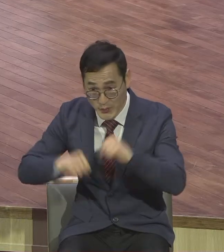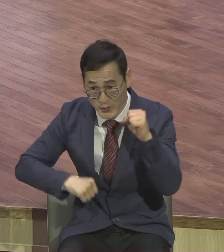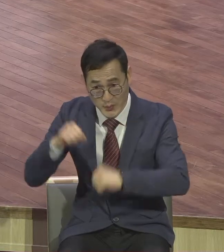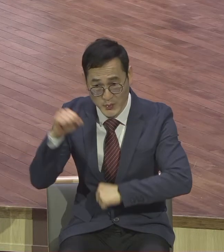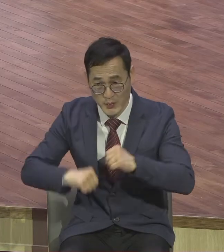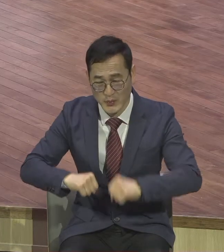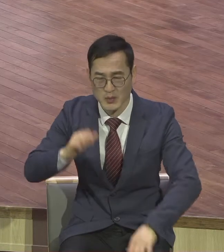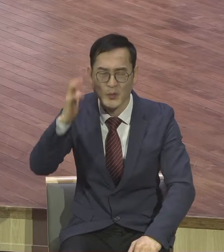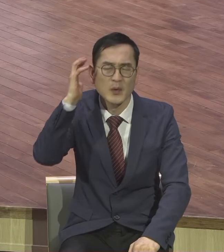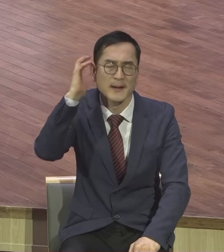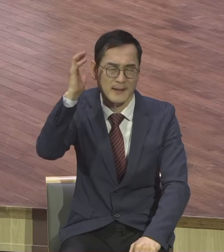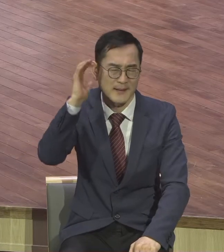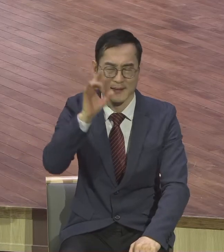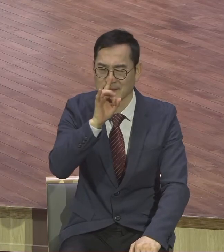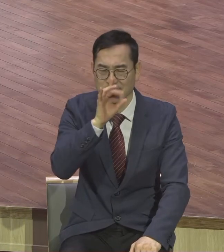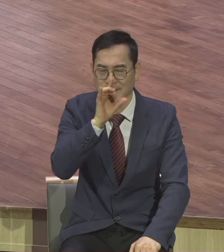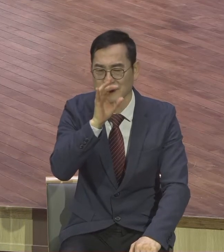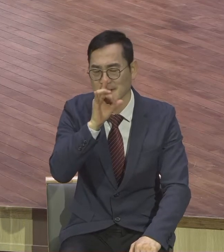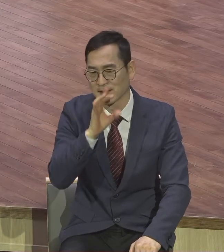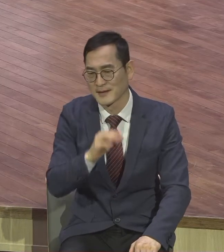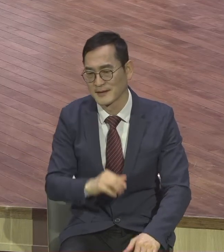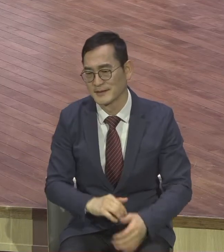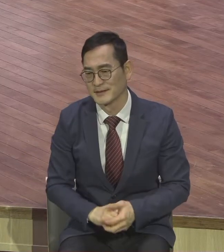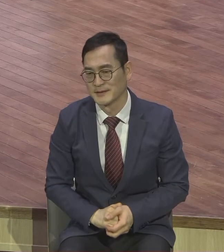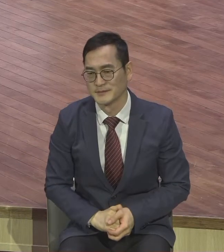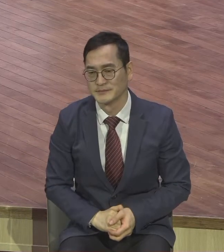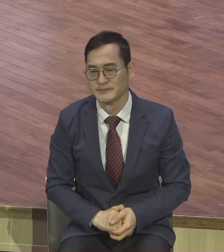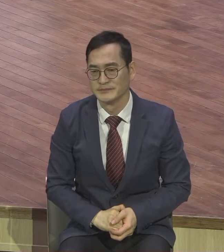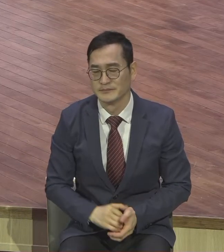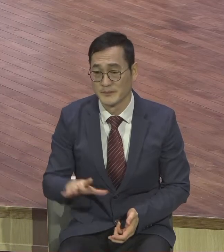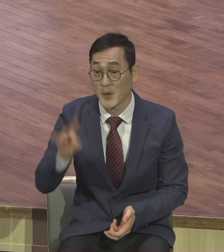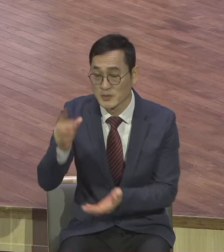왜 당당하게 섬기지 못합니까